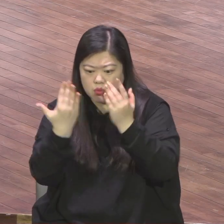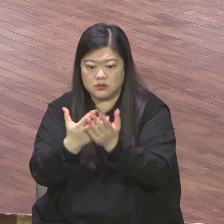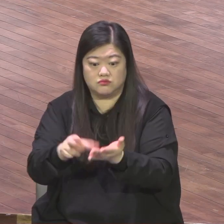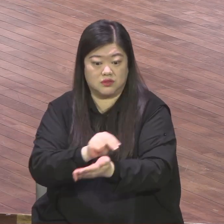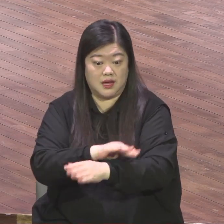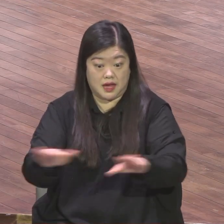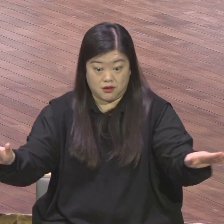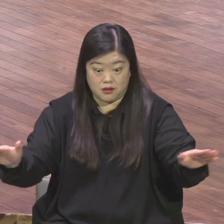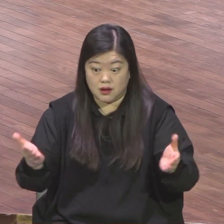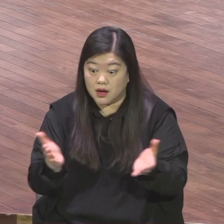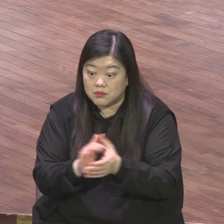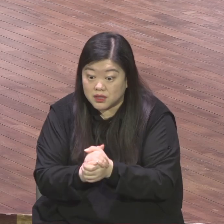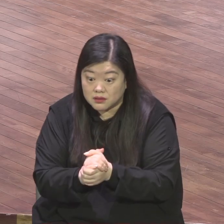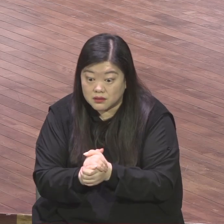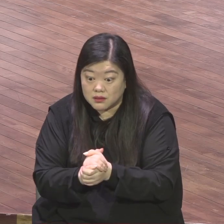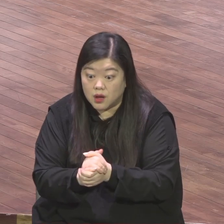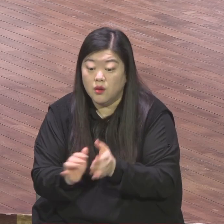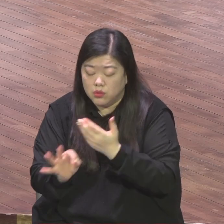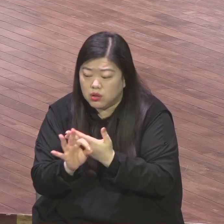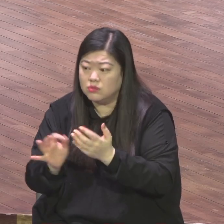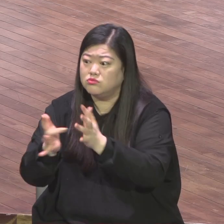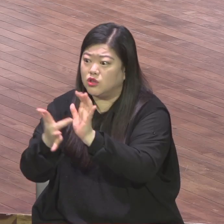이제 예수를 위해서 살면 되는 거예요.